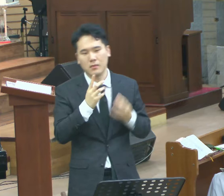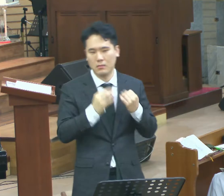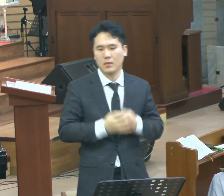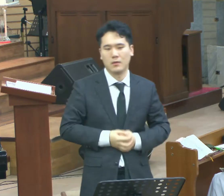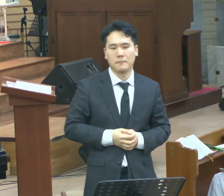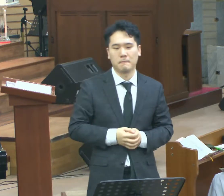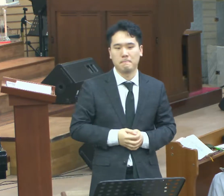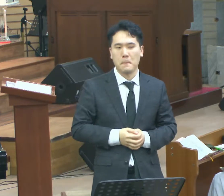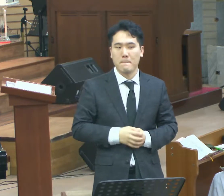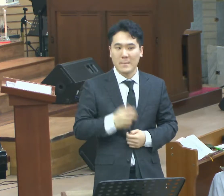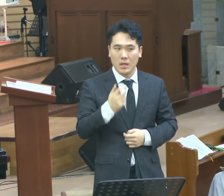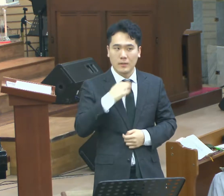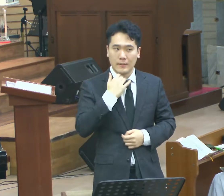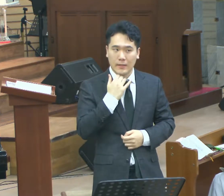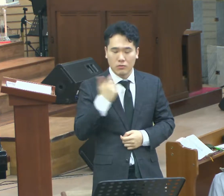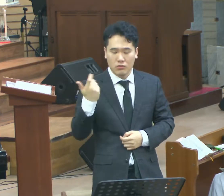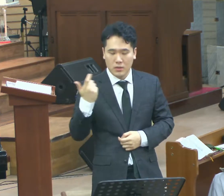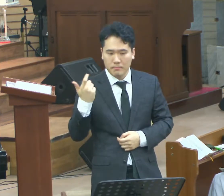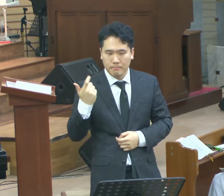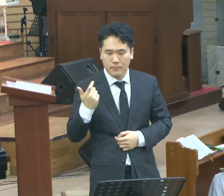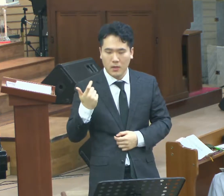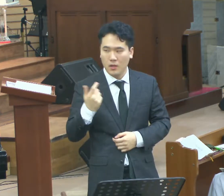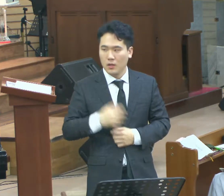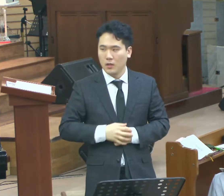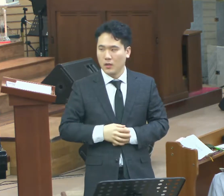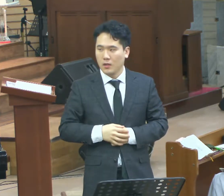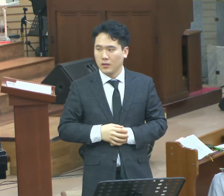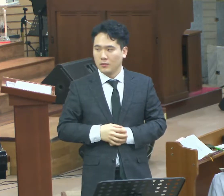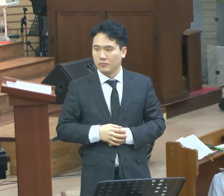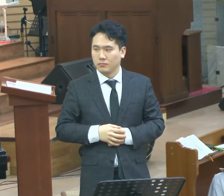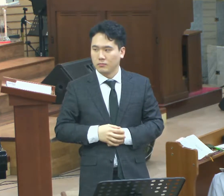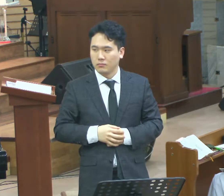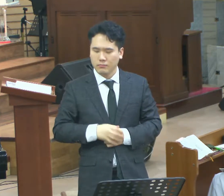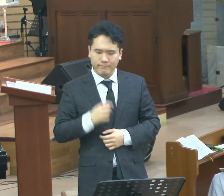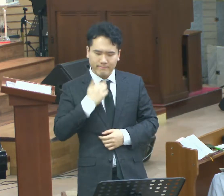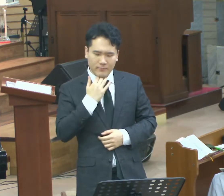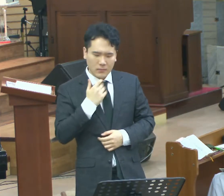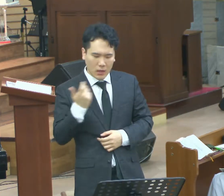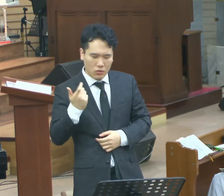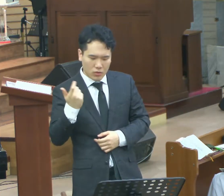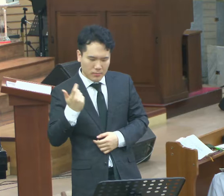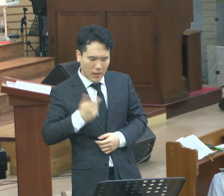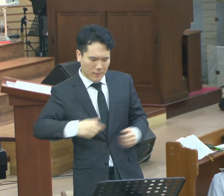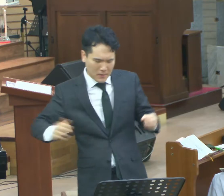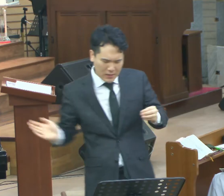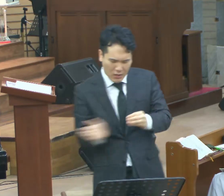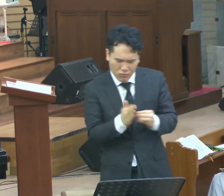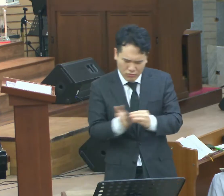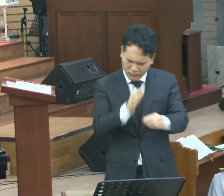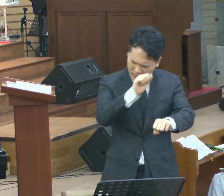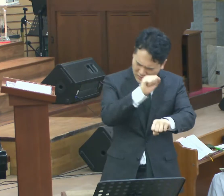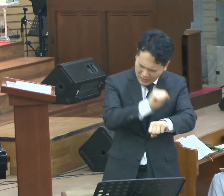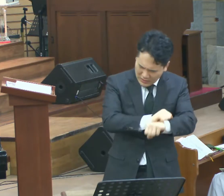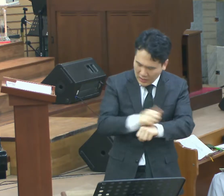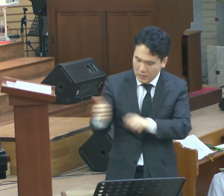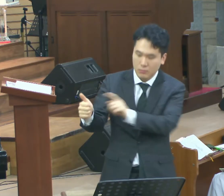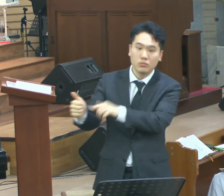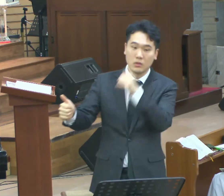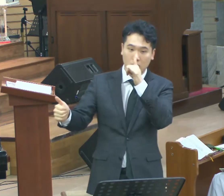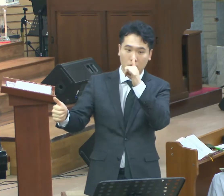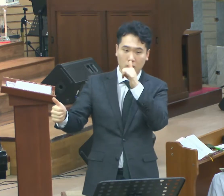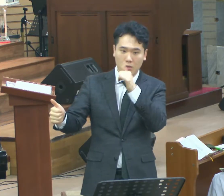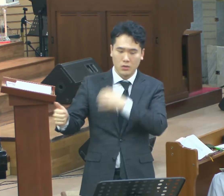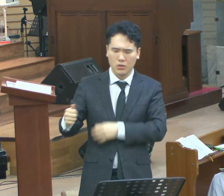계셨어요. 그분이 지금 80이세요. 얼마 전에 만났는데 목사님 지금도 탁구 치세요? 그랬더니 뭐라